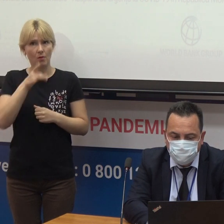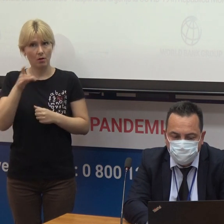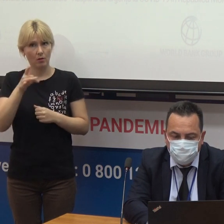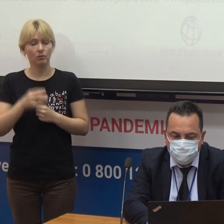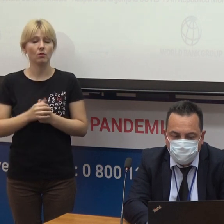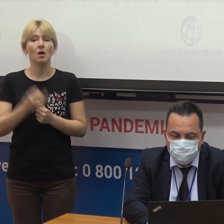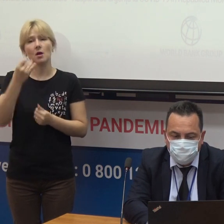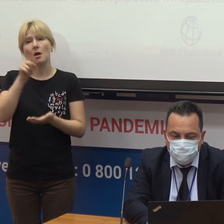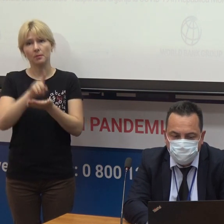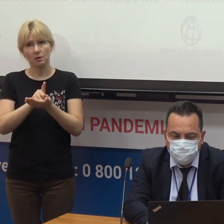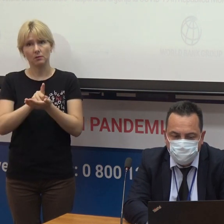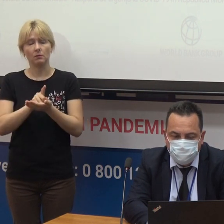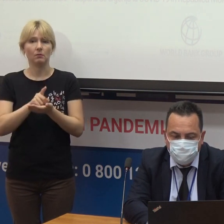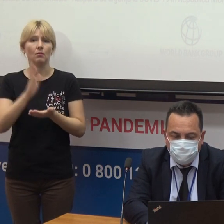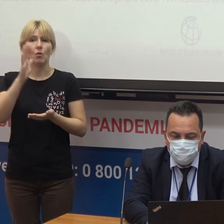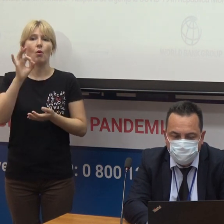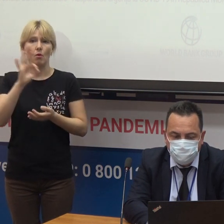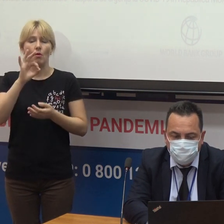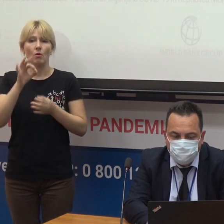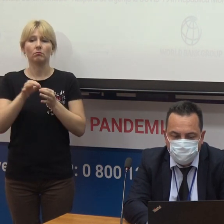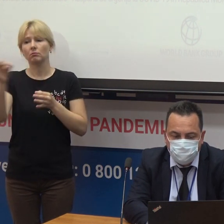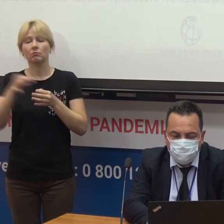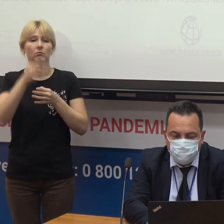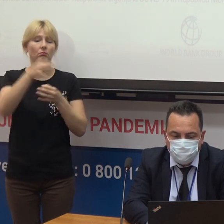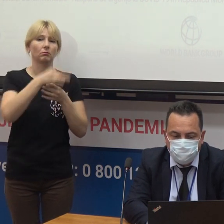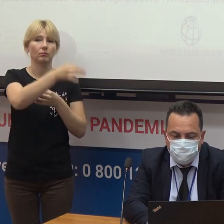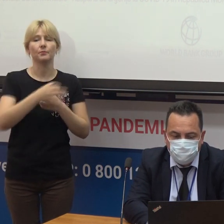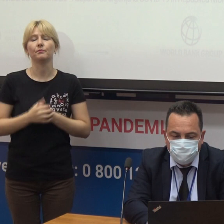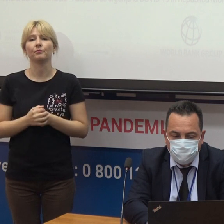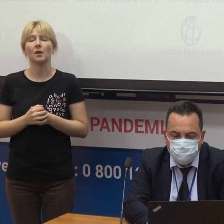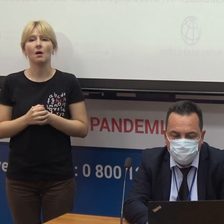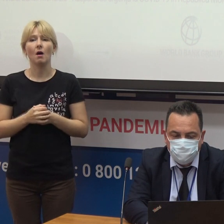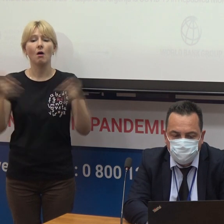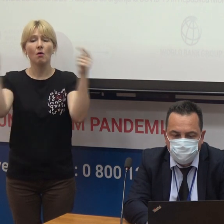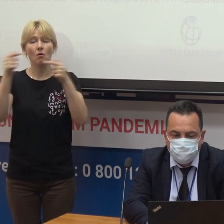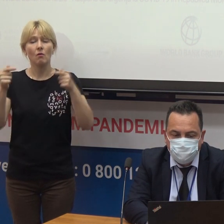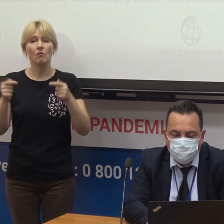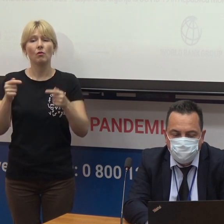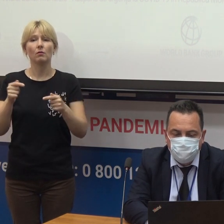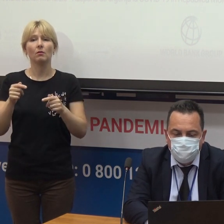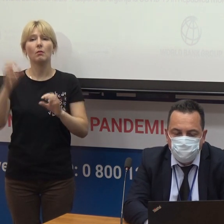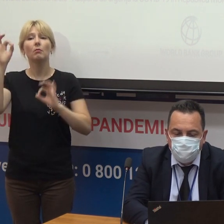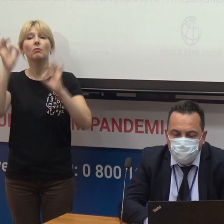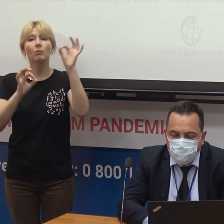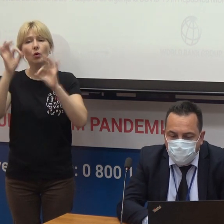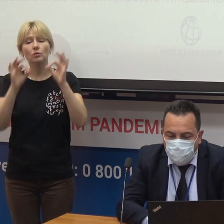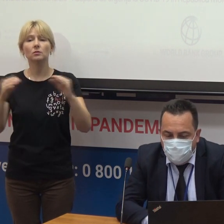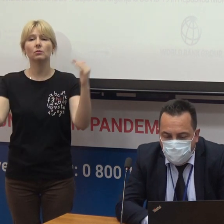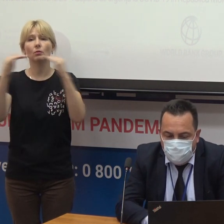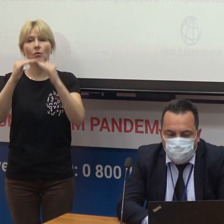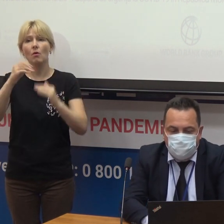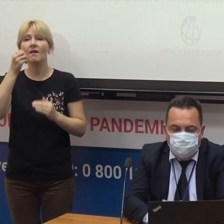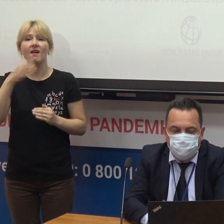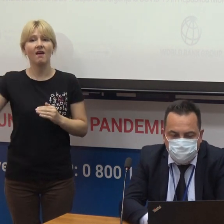și neapărat la nivel regional. Conform clasamentului continentului european,